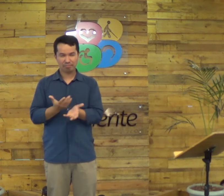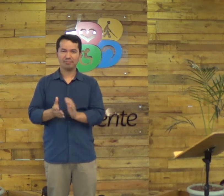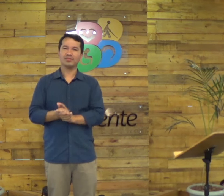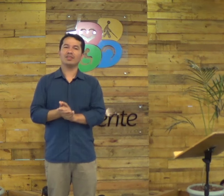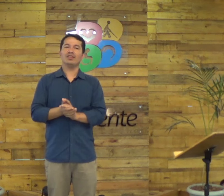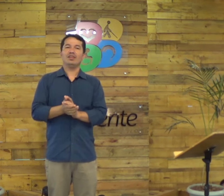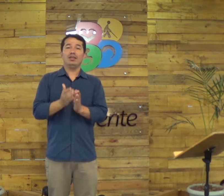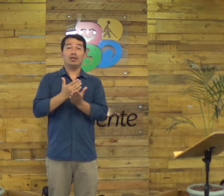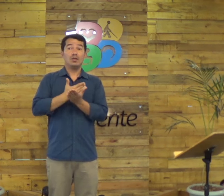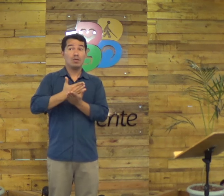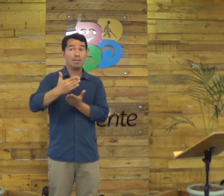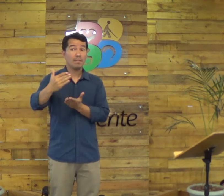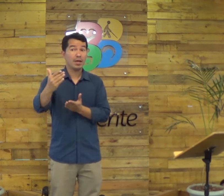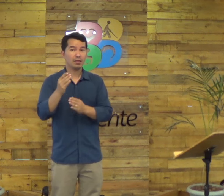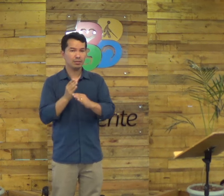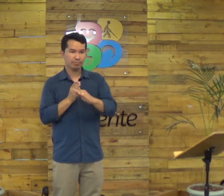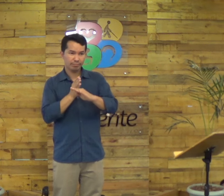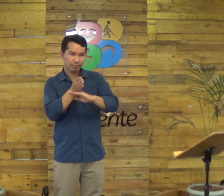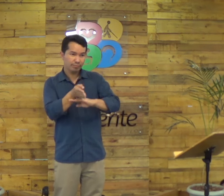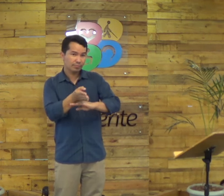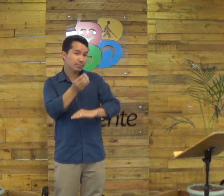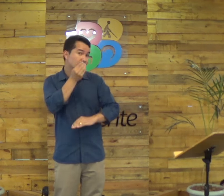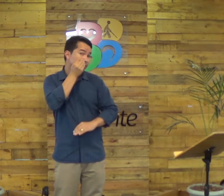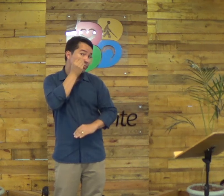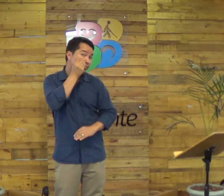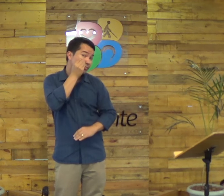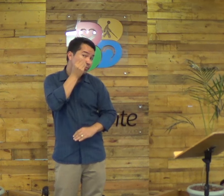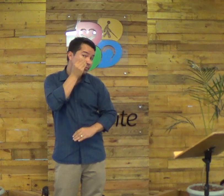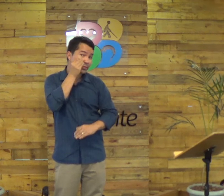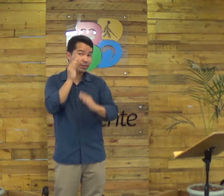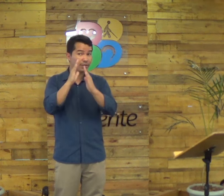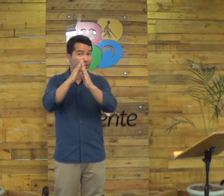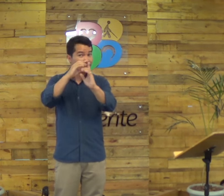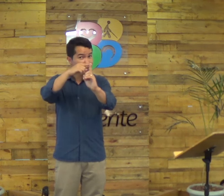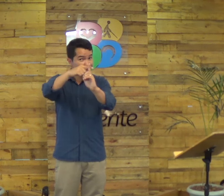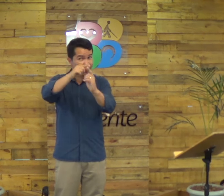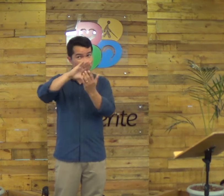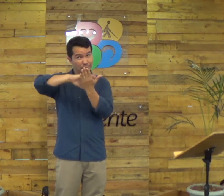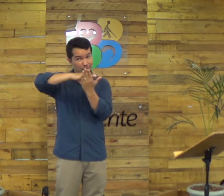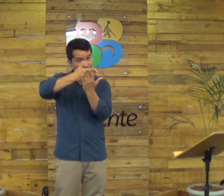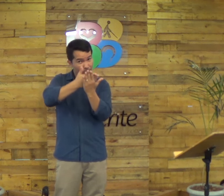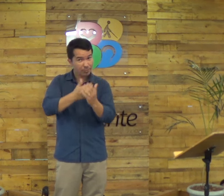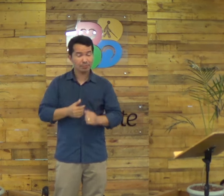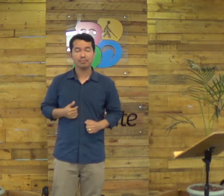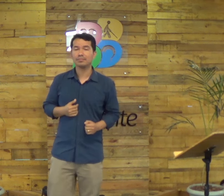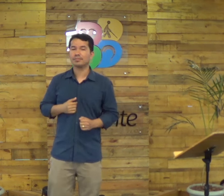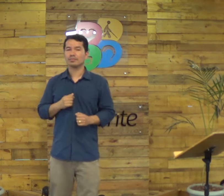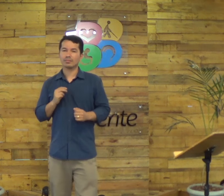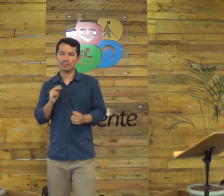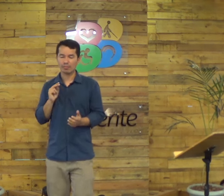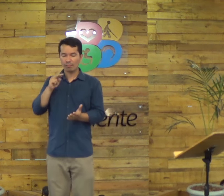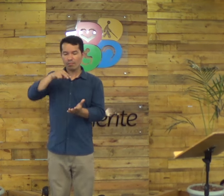é, não sei, eu acho que tá fazendo a coisa errada, porque eu entrei numa igreja pra completar,